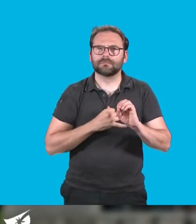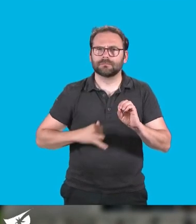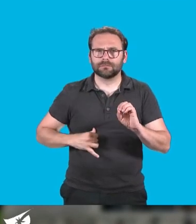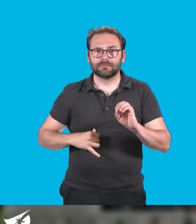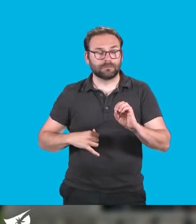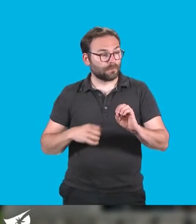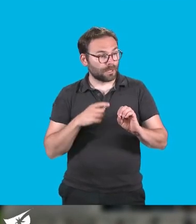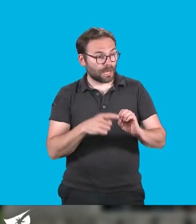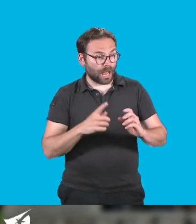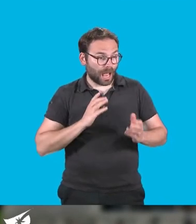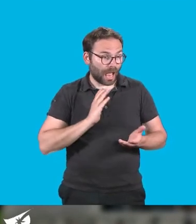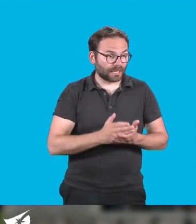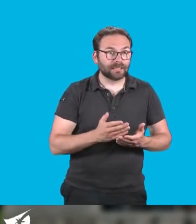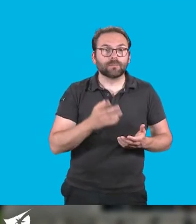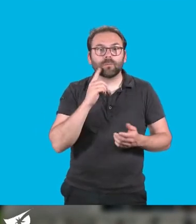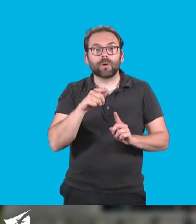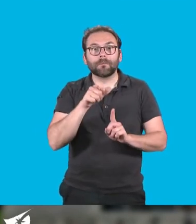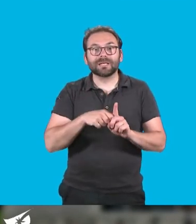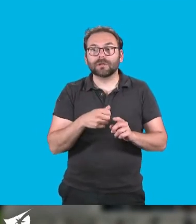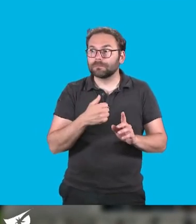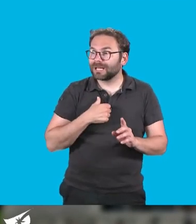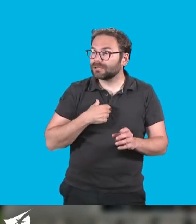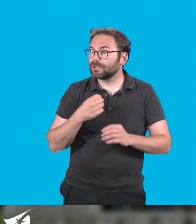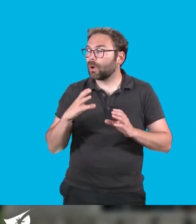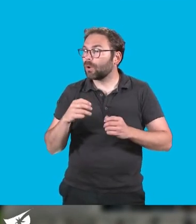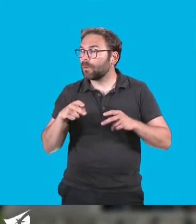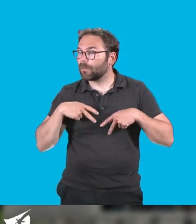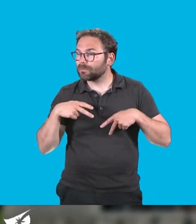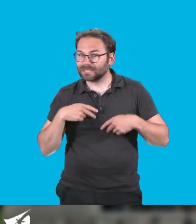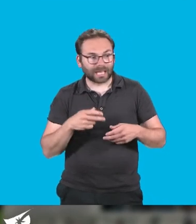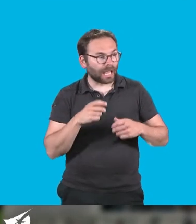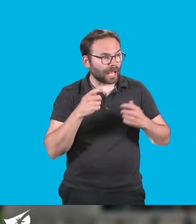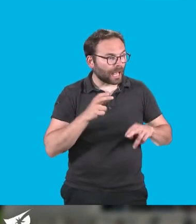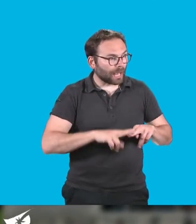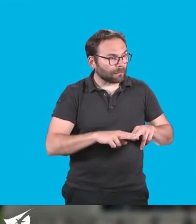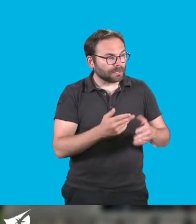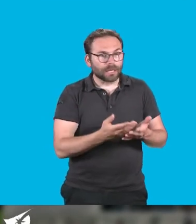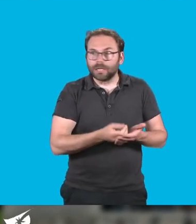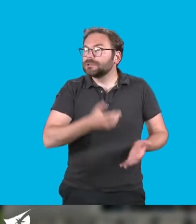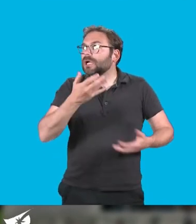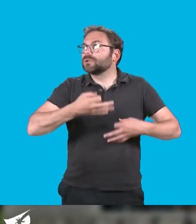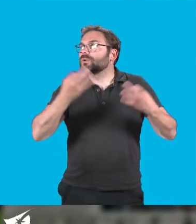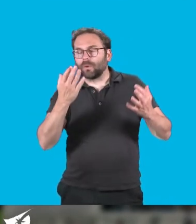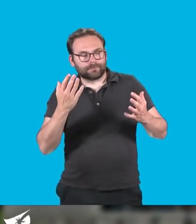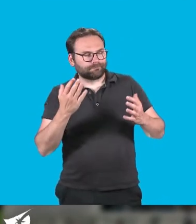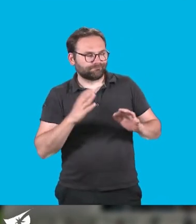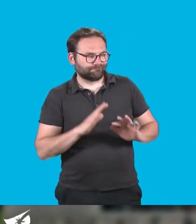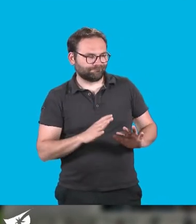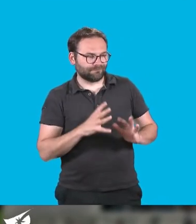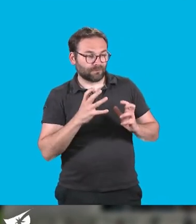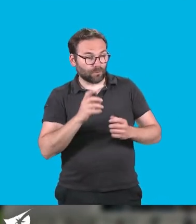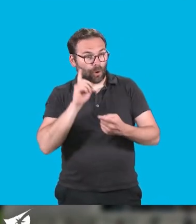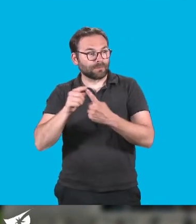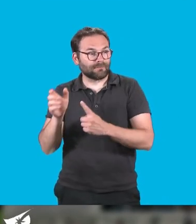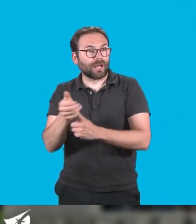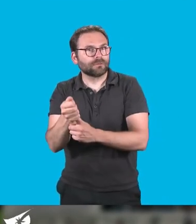sommes faramineuses pour des particuliers ou des copropriétaires s'ils souhaitent intervenir dessus. Et nous souhaitons, si nous voulons atteindre les